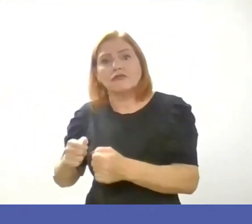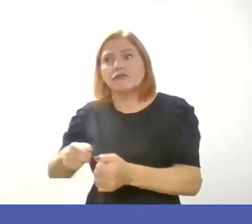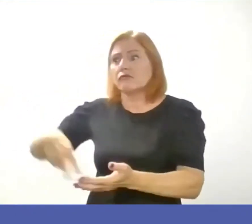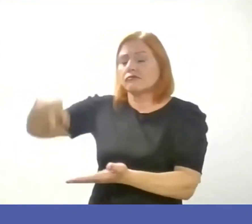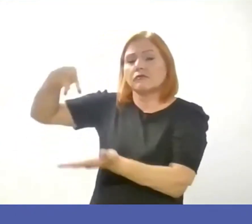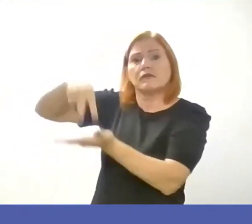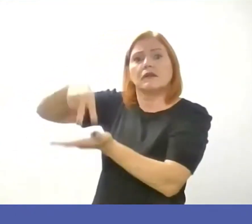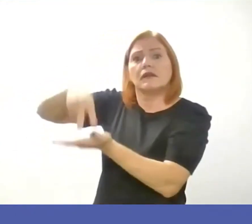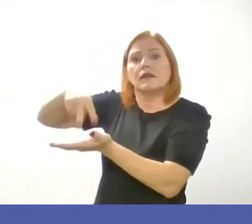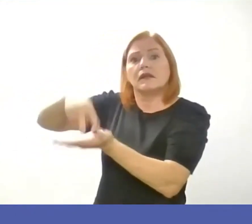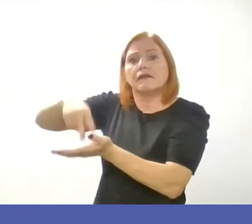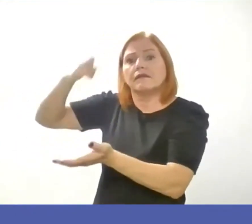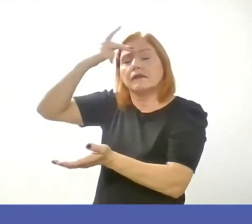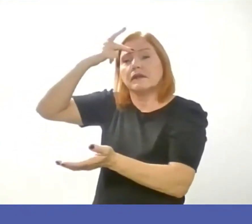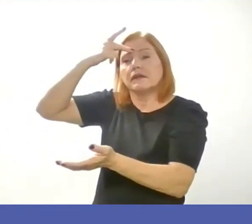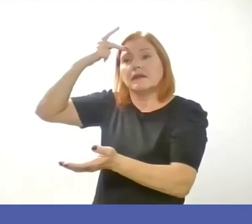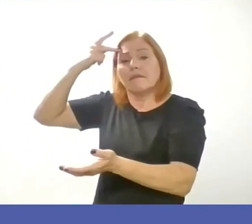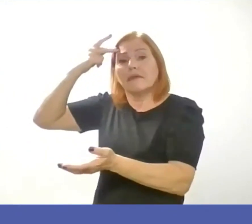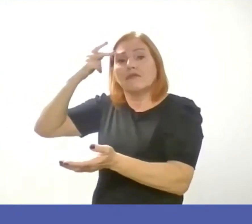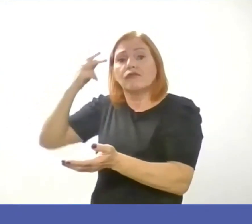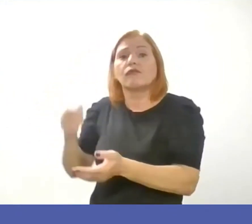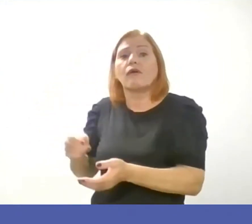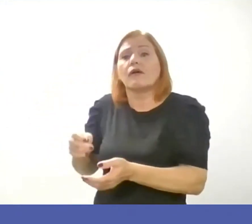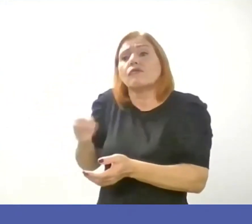Porque os da última hora